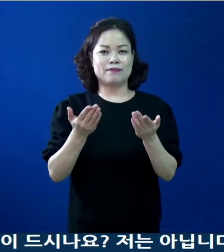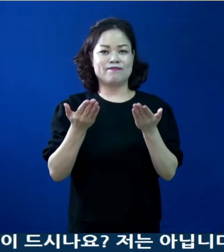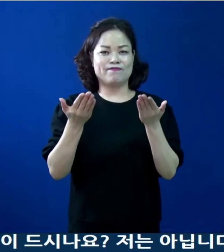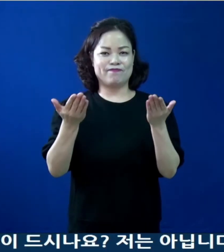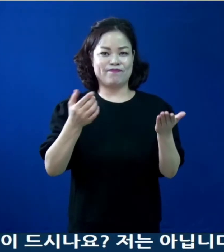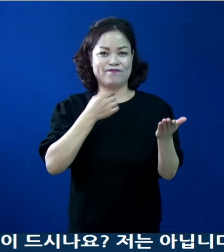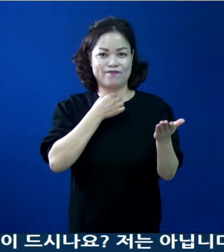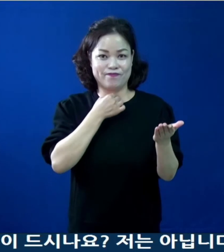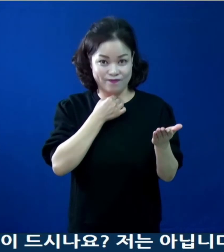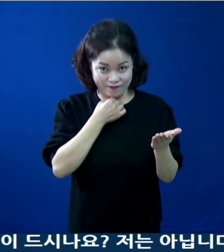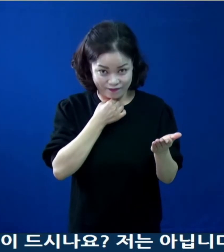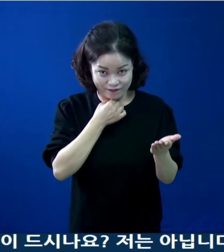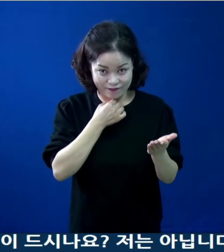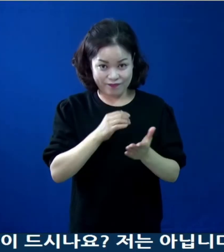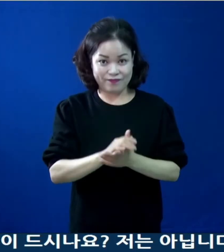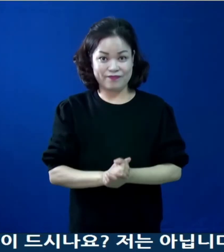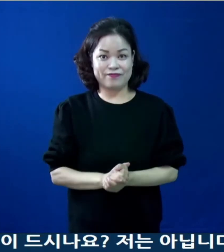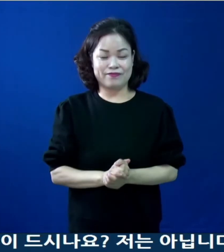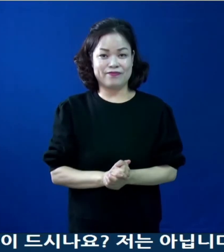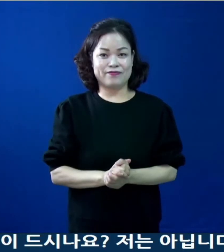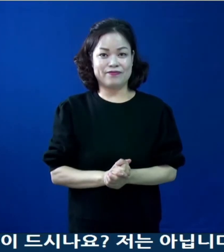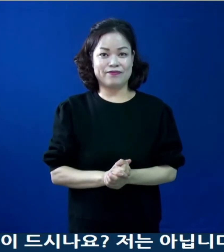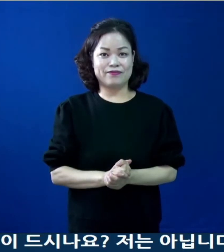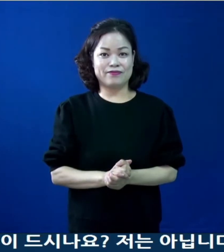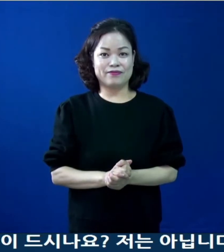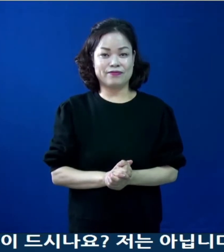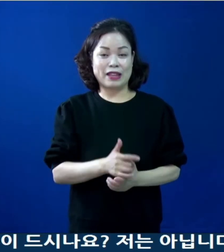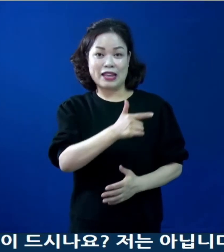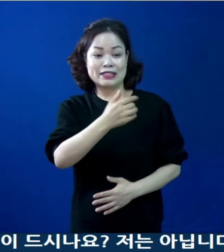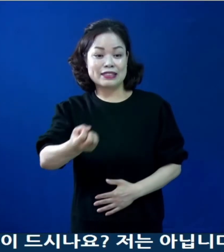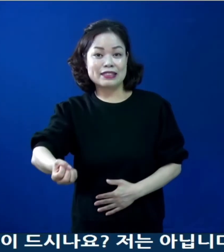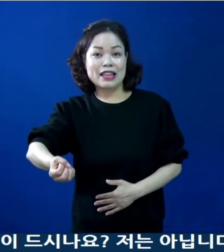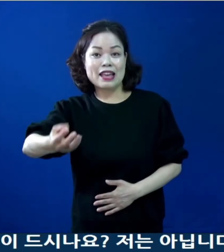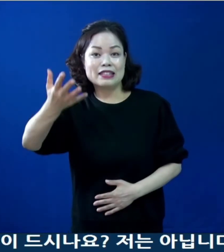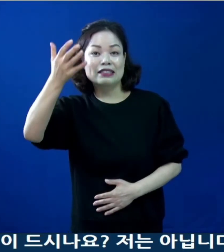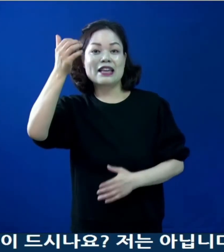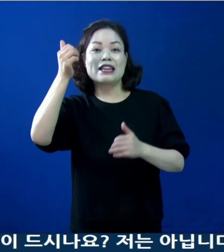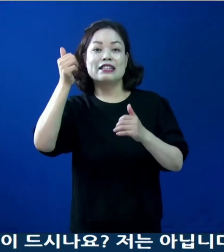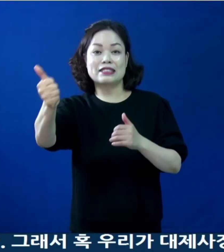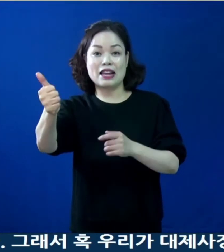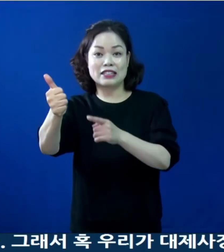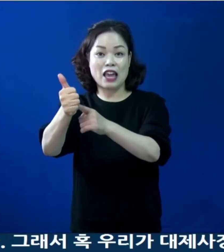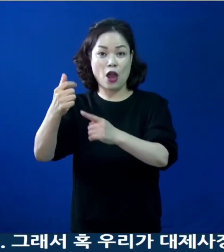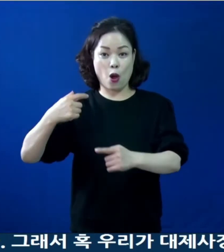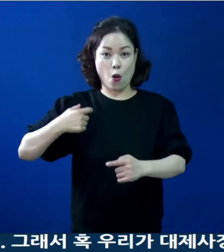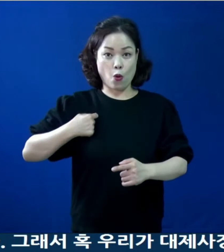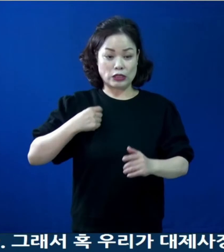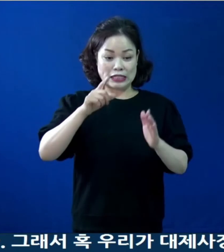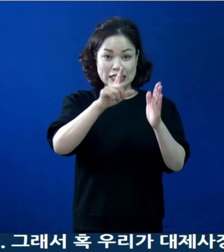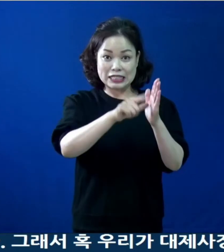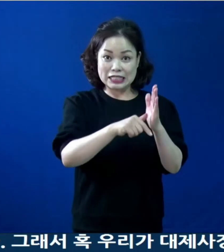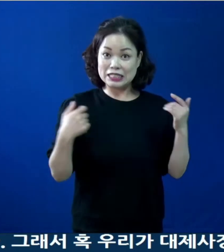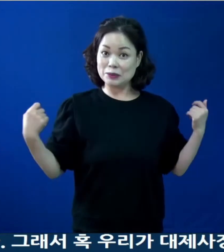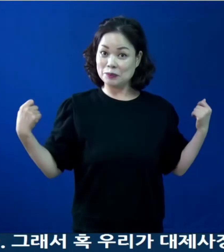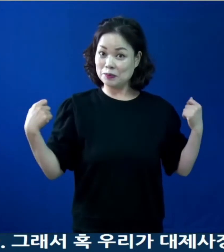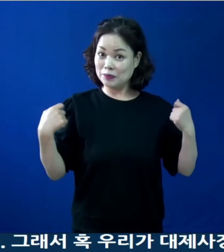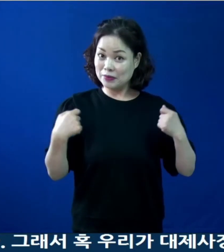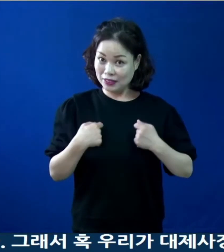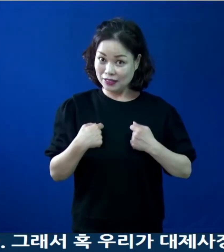전하고 싶습니다. 이 대제사장의 옷을 우리가 이 시대에 입는